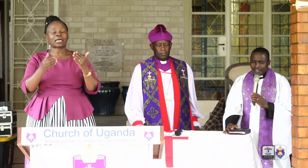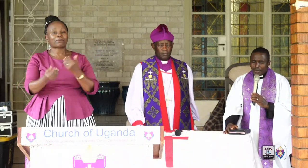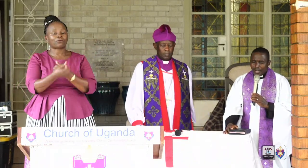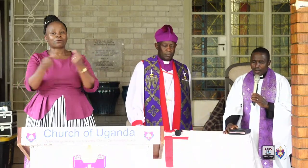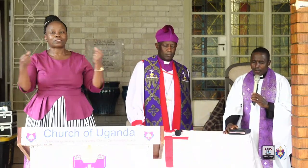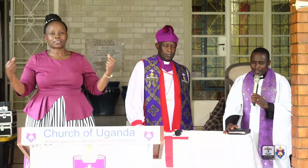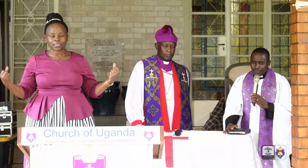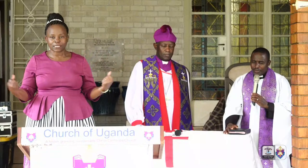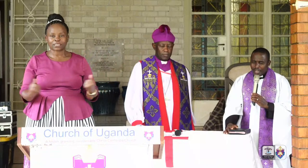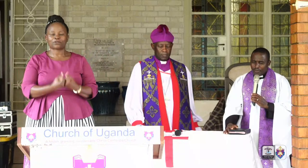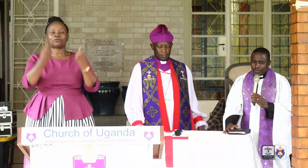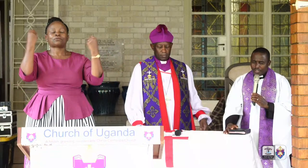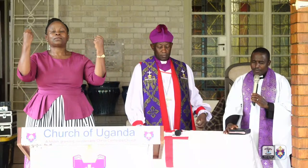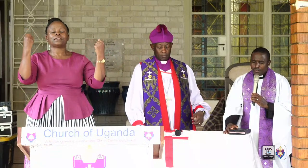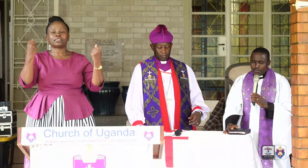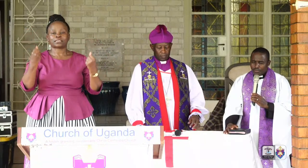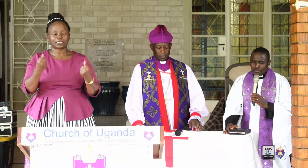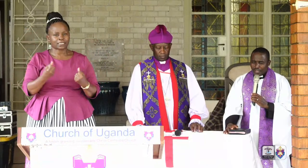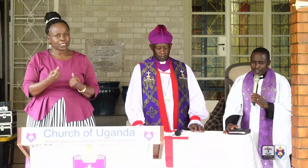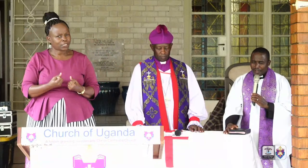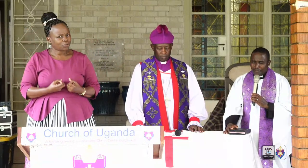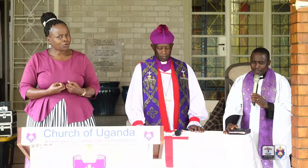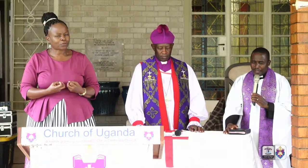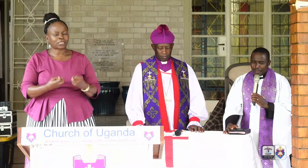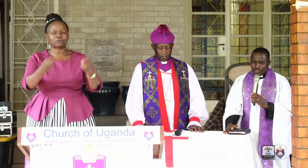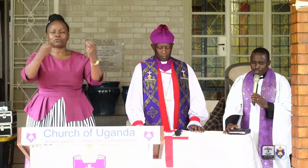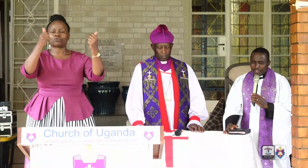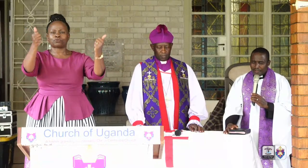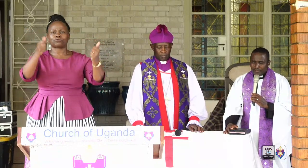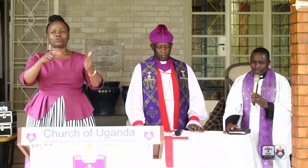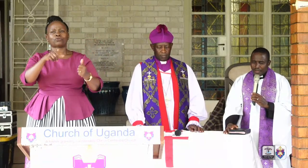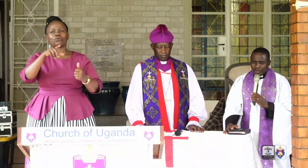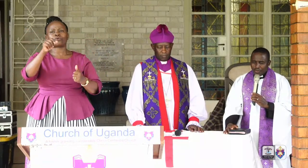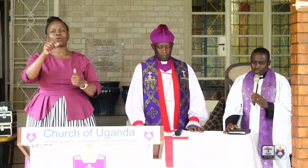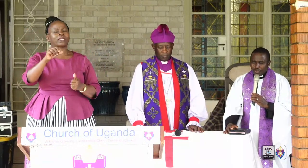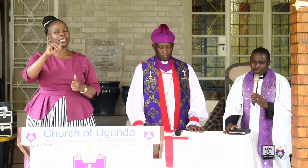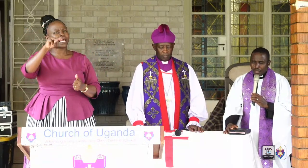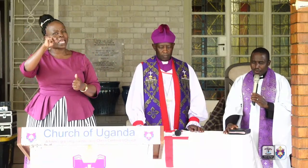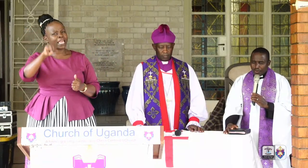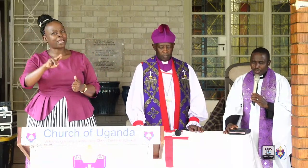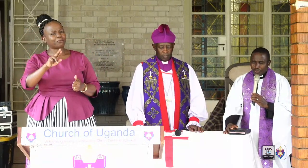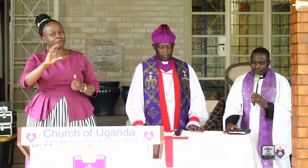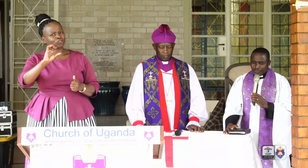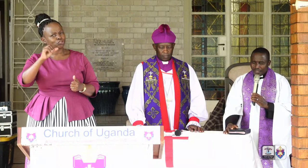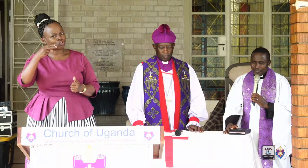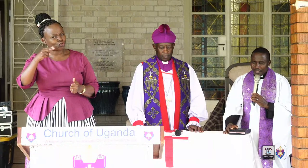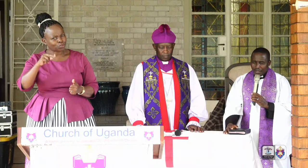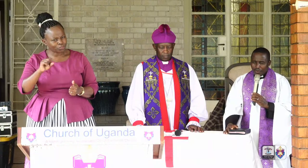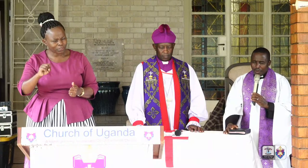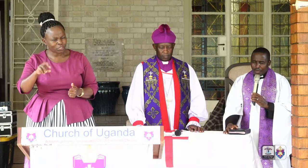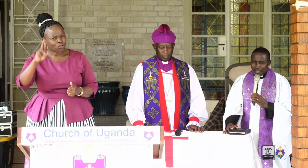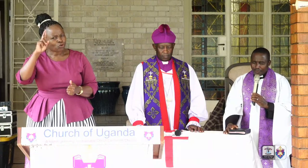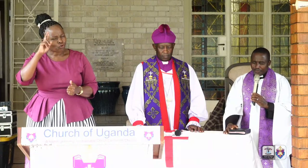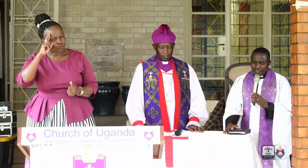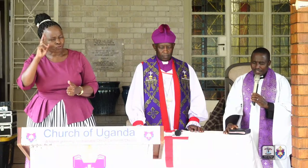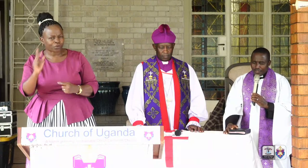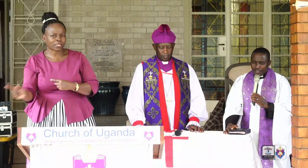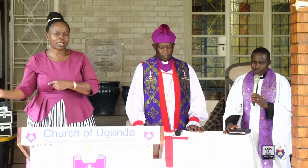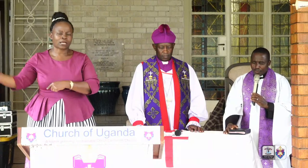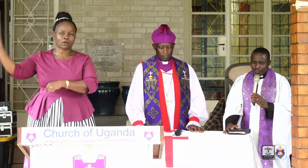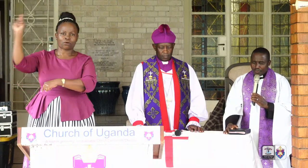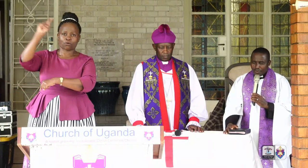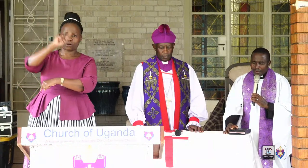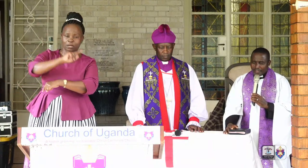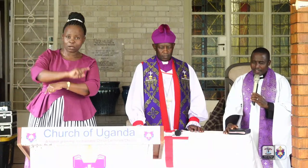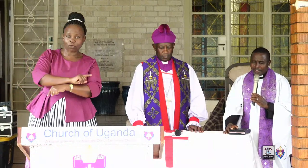Taata Kabaka waka weebale, n'okutambuza obulungi okugenda emukini okujjukira olunaku olwo Katonda ffe olwa mukadde waffe St John and